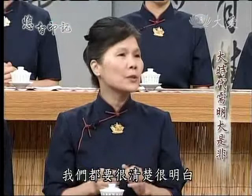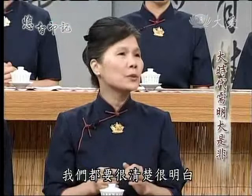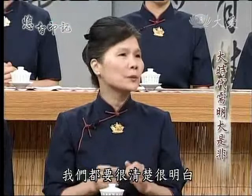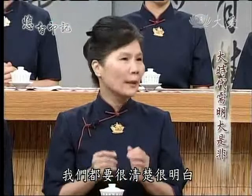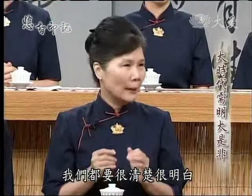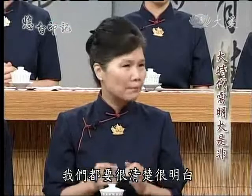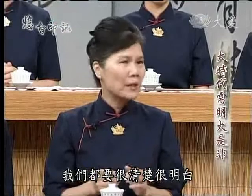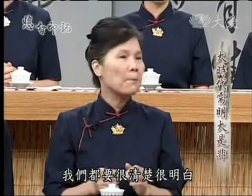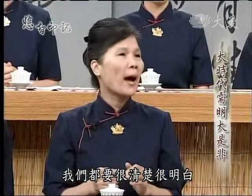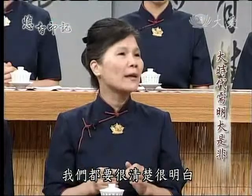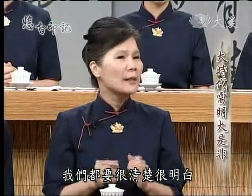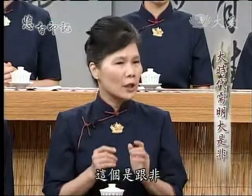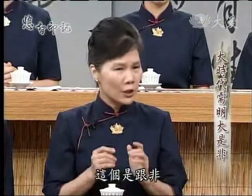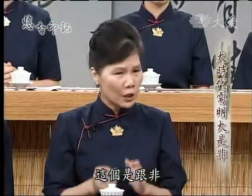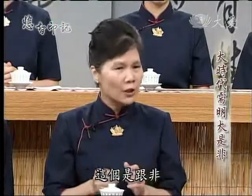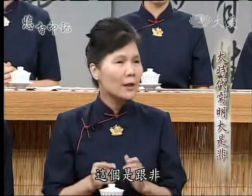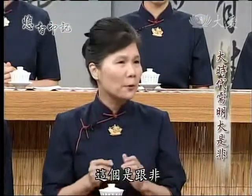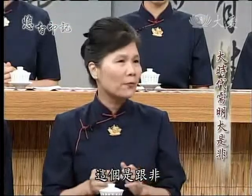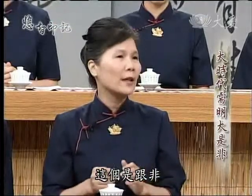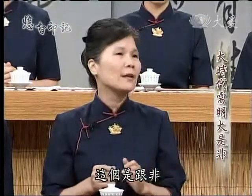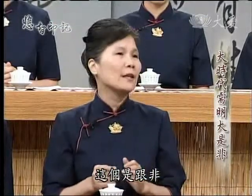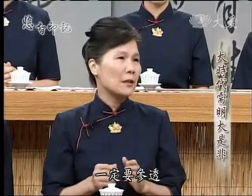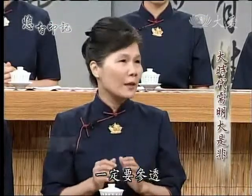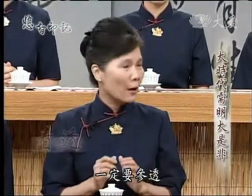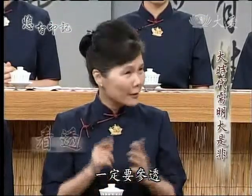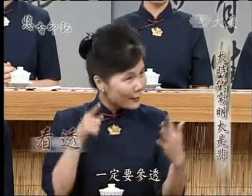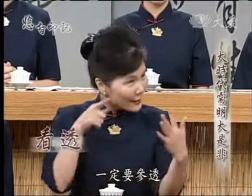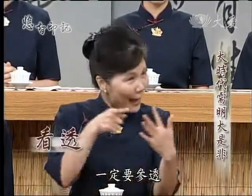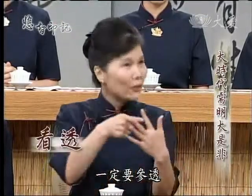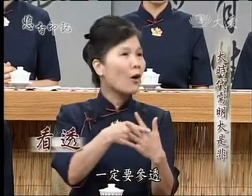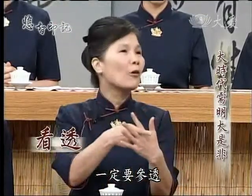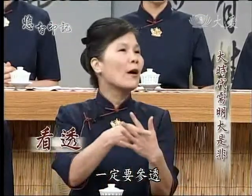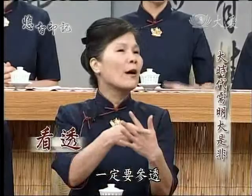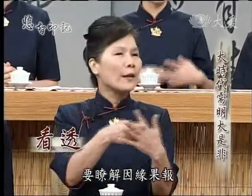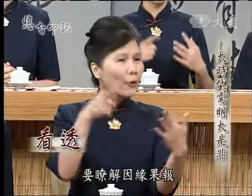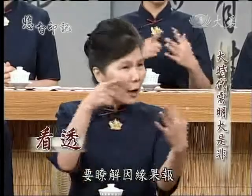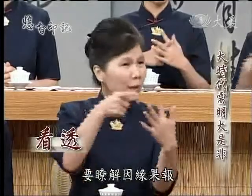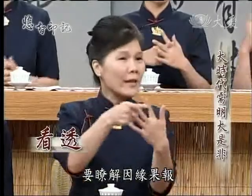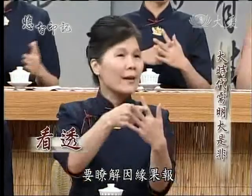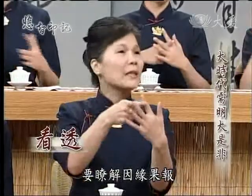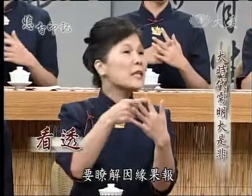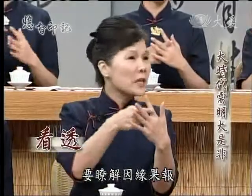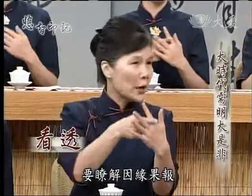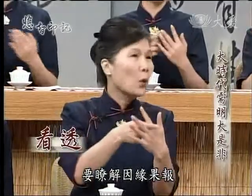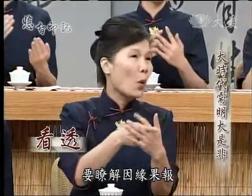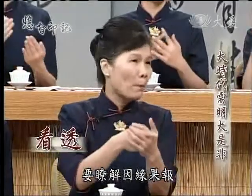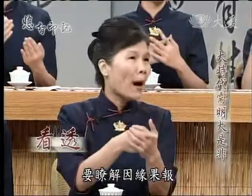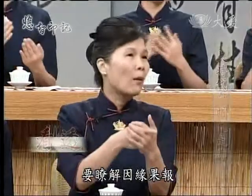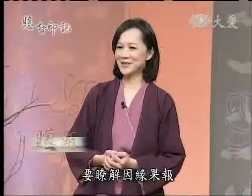楚、很明白，这个是跟非一定要。参透， 看透， 要了解因缘果报， 所